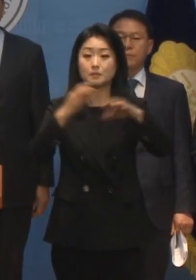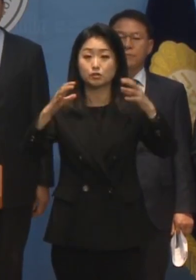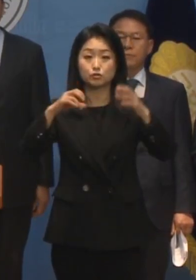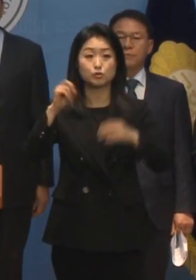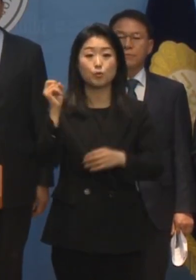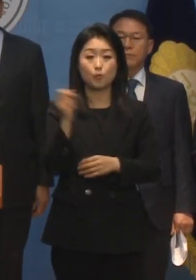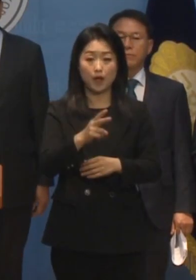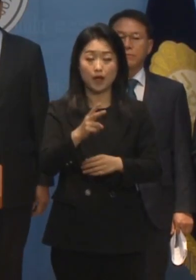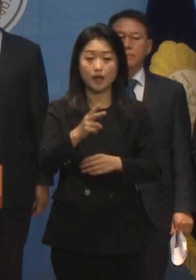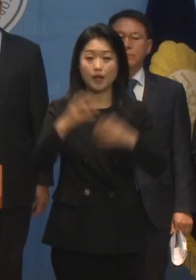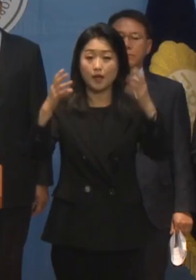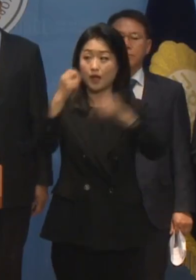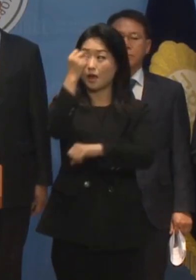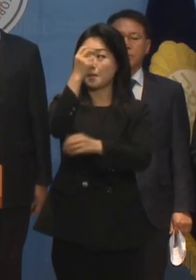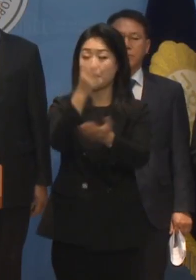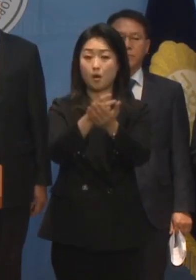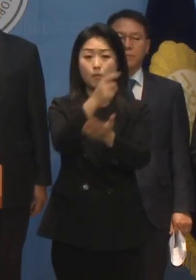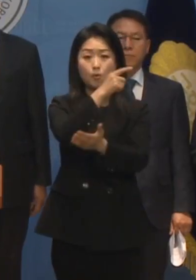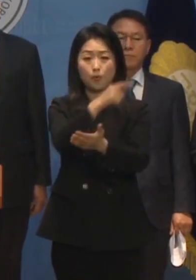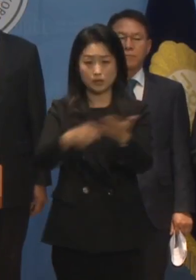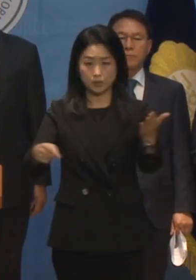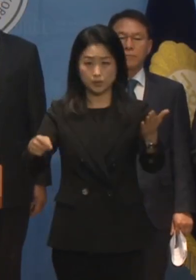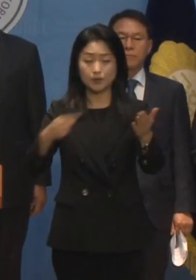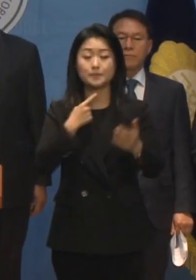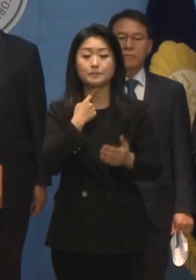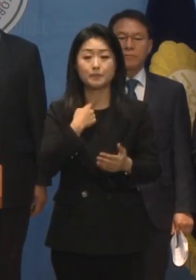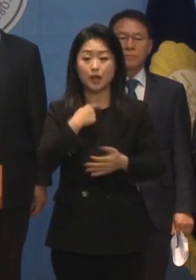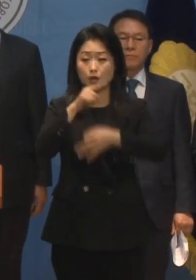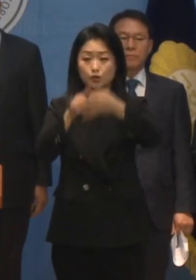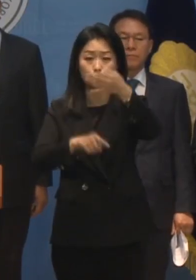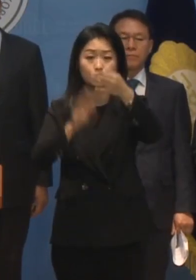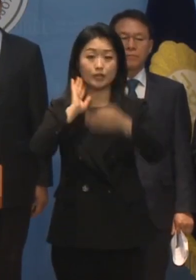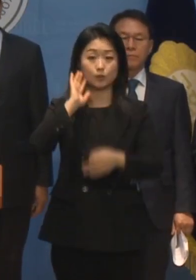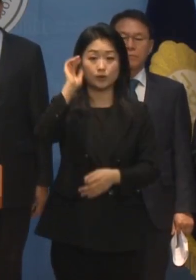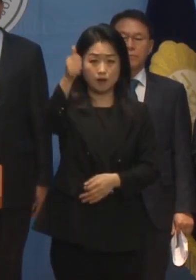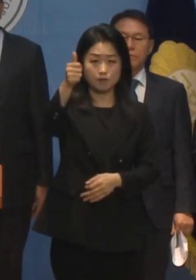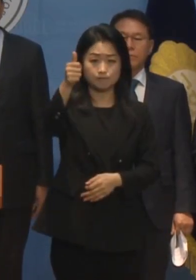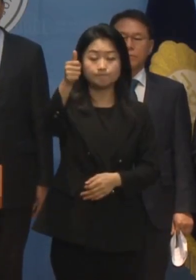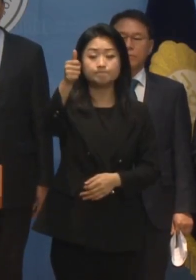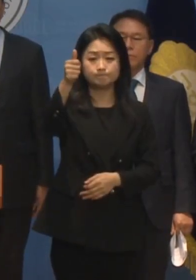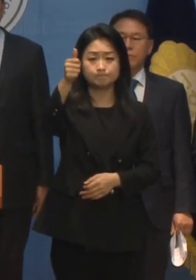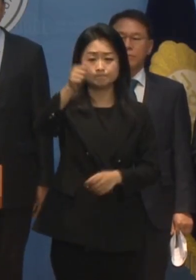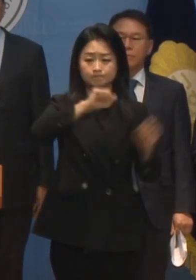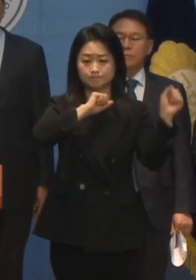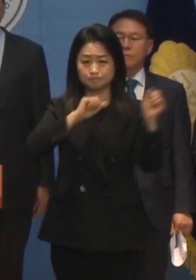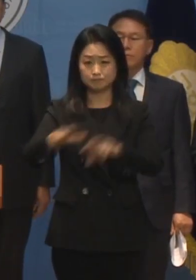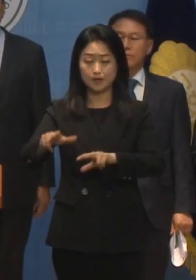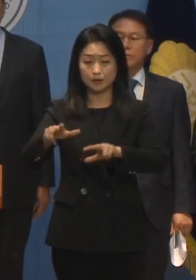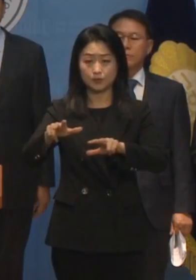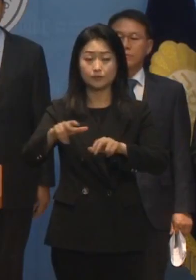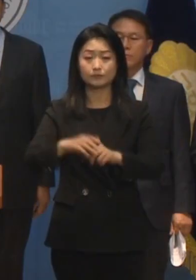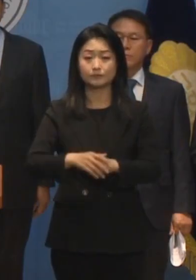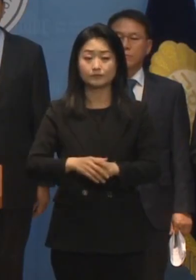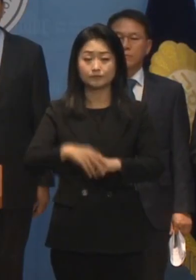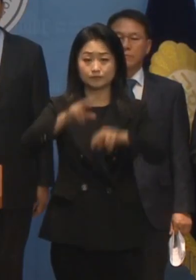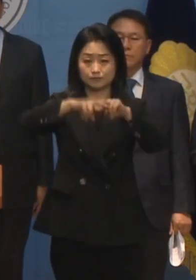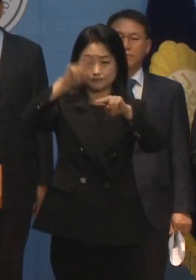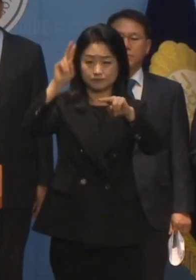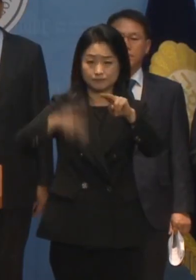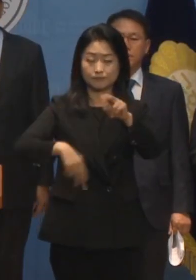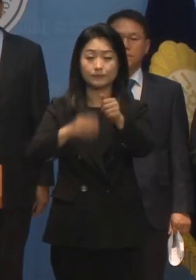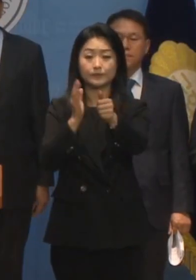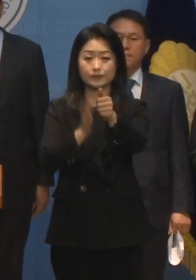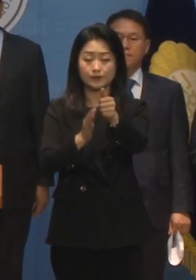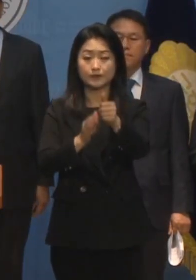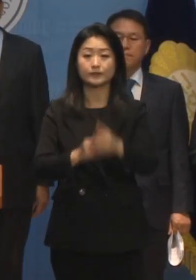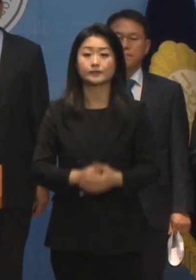민주주의와 헌법을 훼손한 윤석열 대통령은 즉각 물러나십시오.